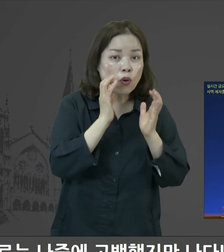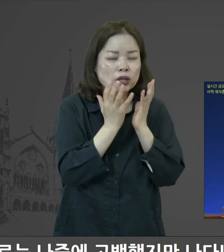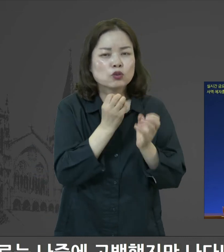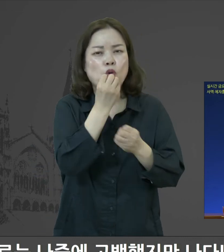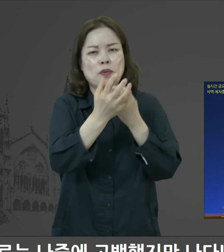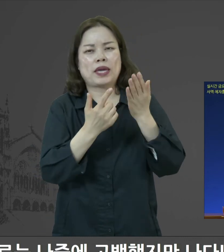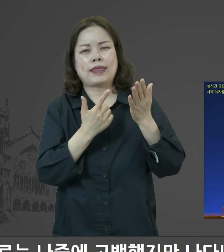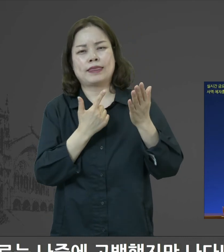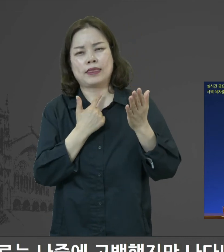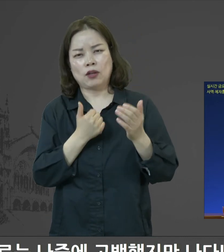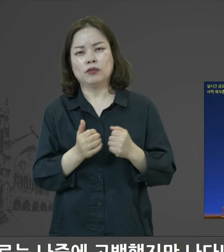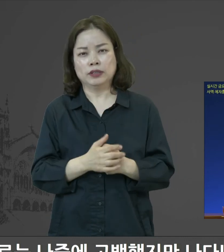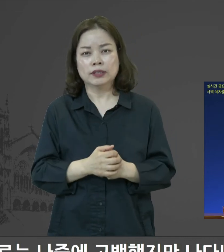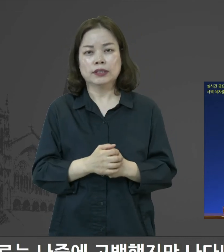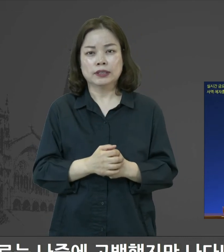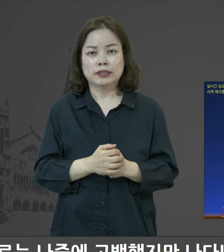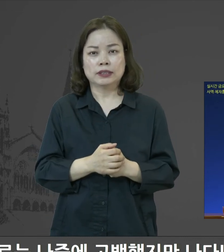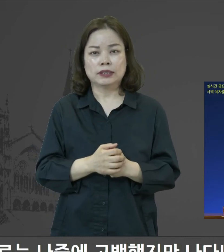고백했던, 비록